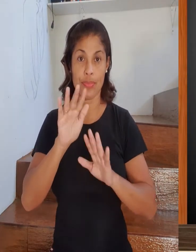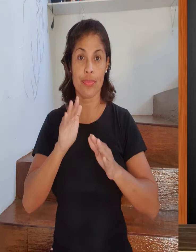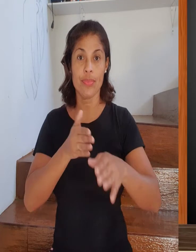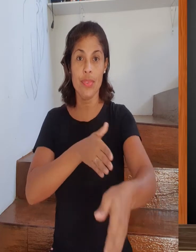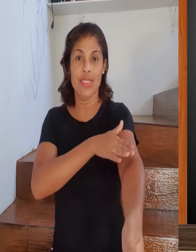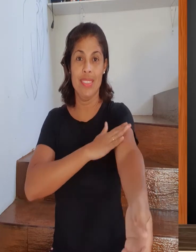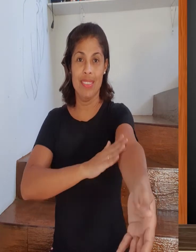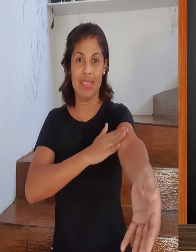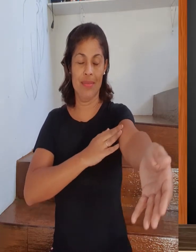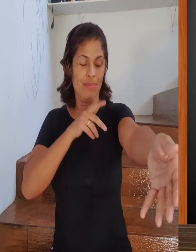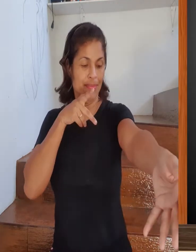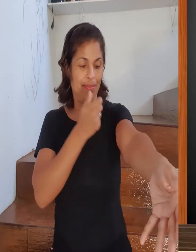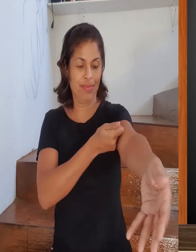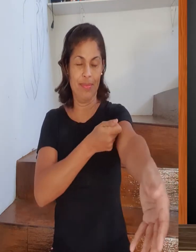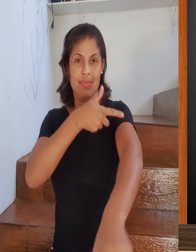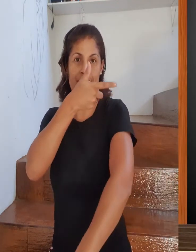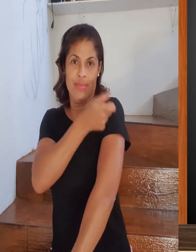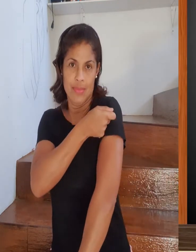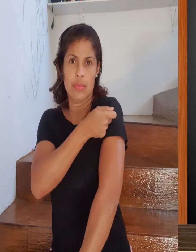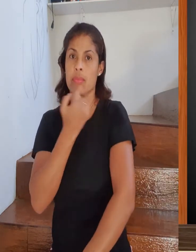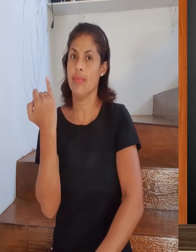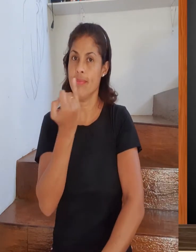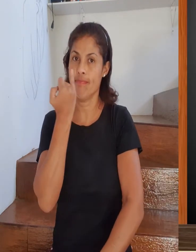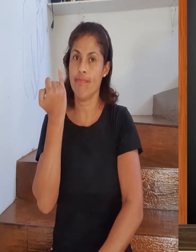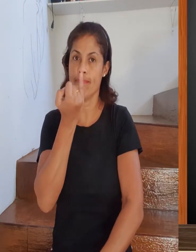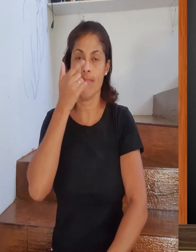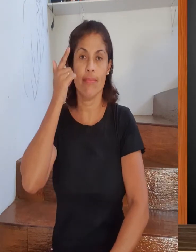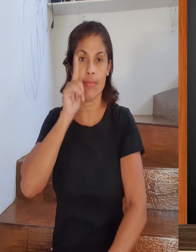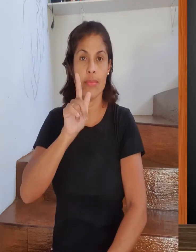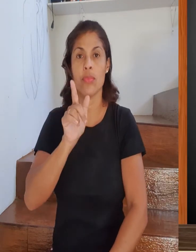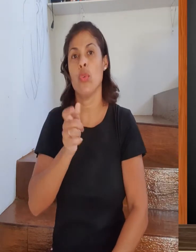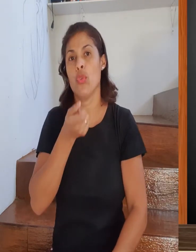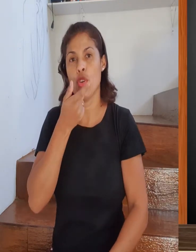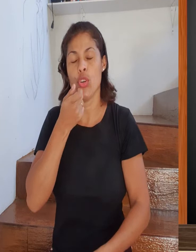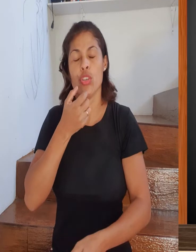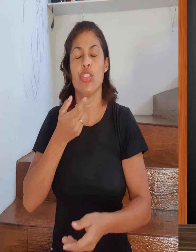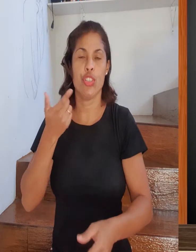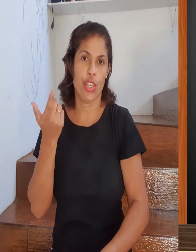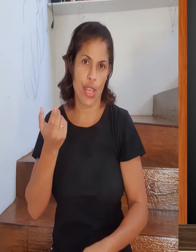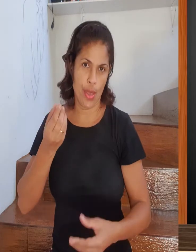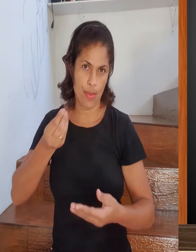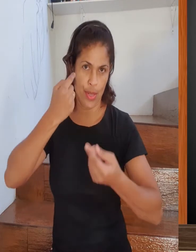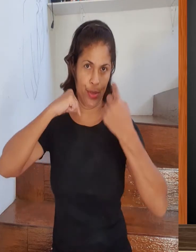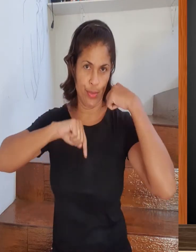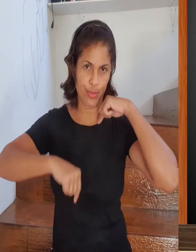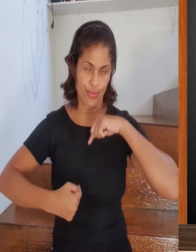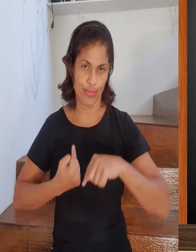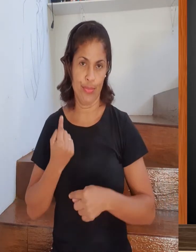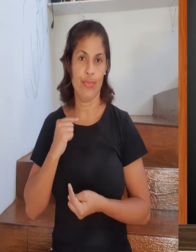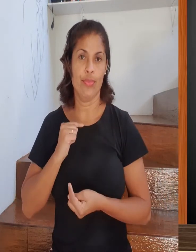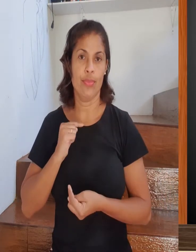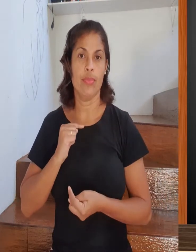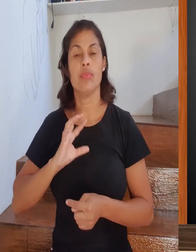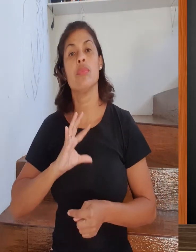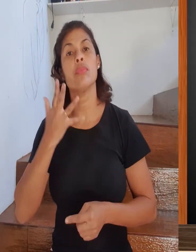A via subcutânea e intramuscular são importantes vias de administração de medicamentos.